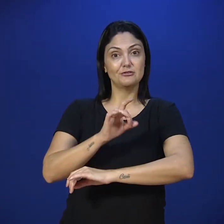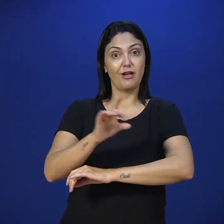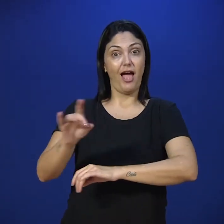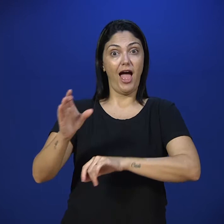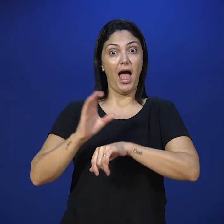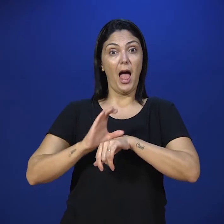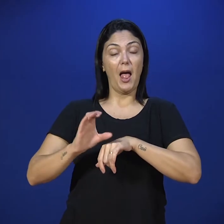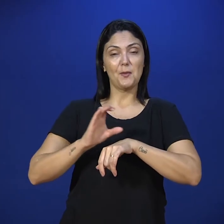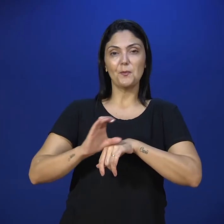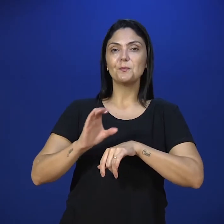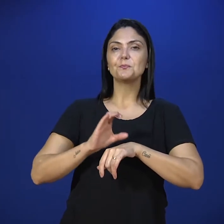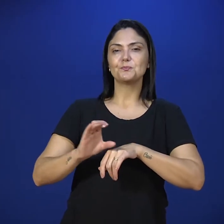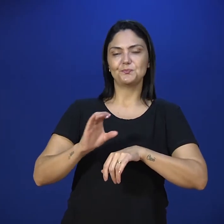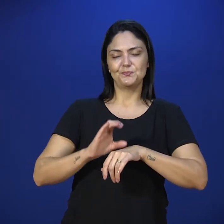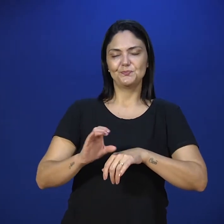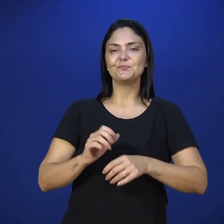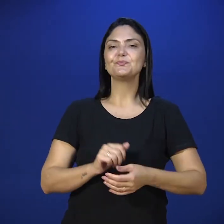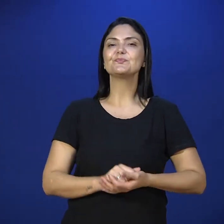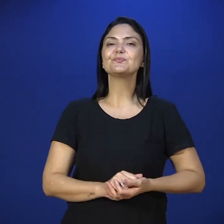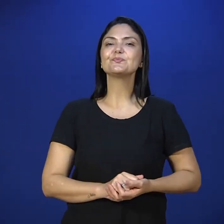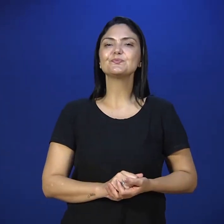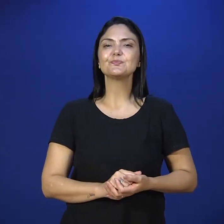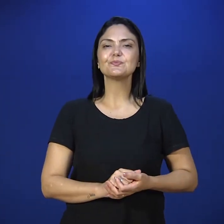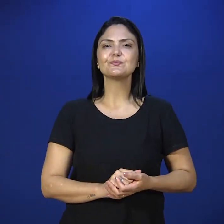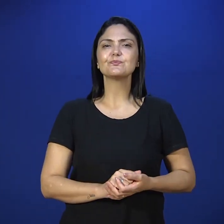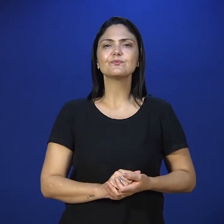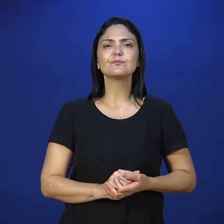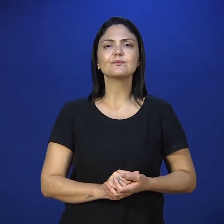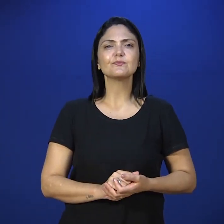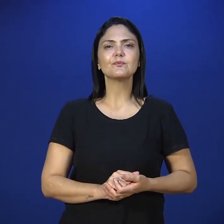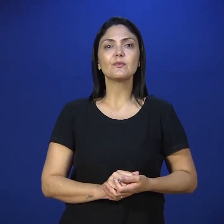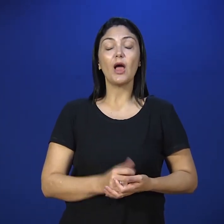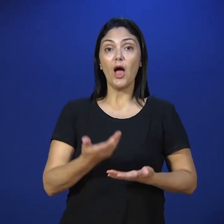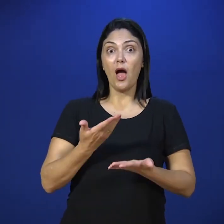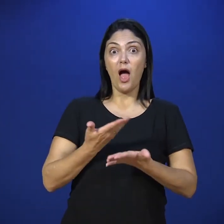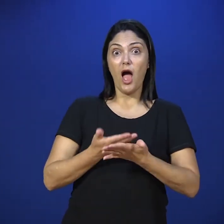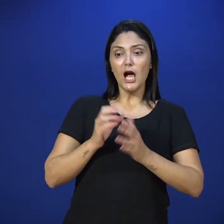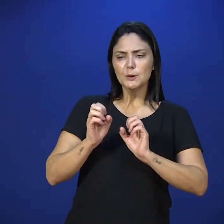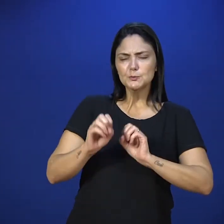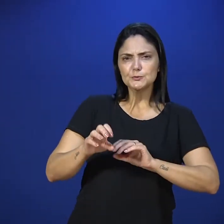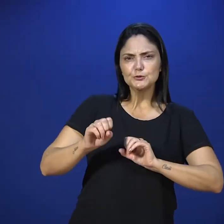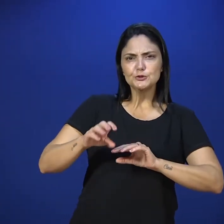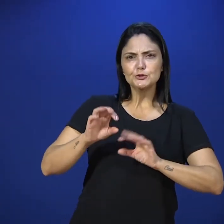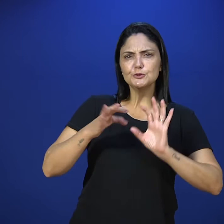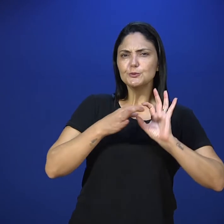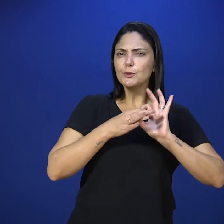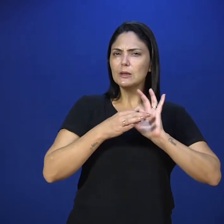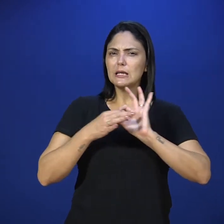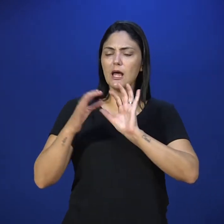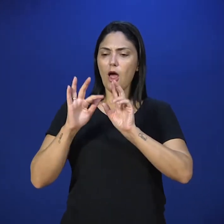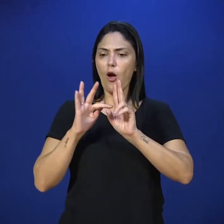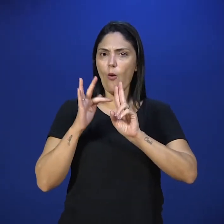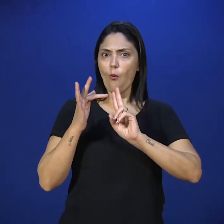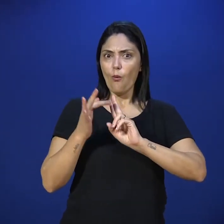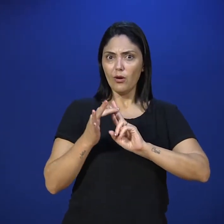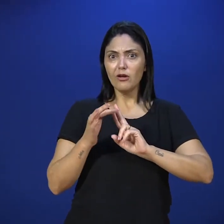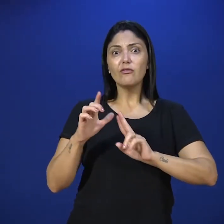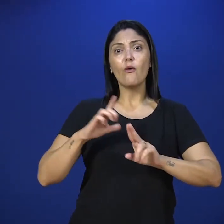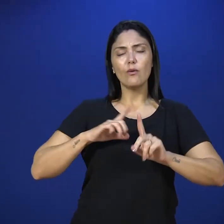cursos e normas do Unifoa. 3.1. O ensino híbrido do Unifoa combina